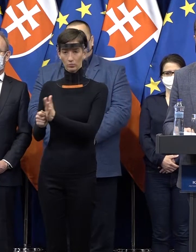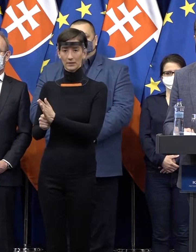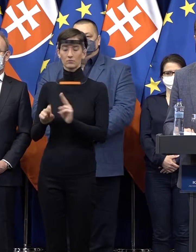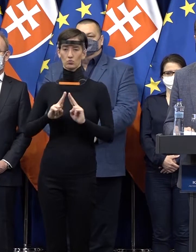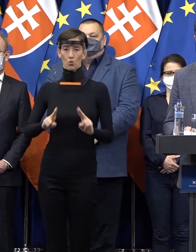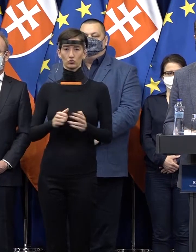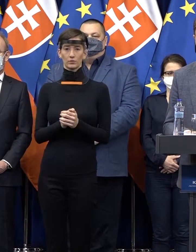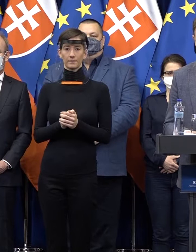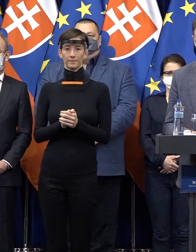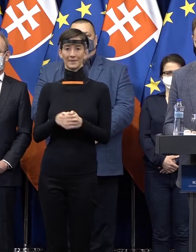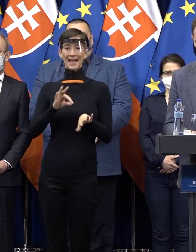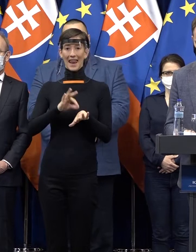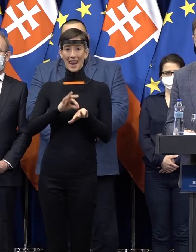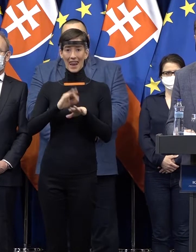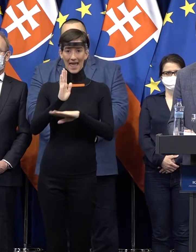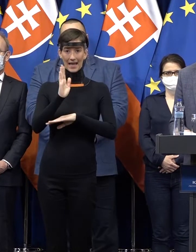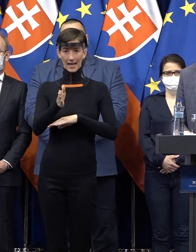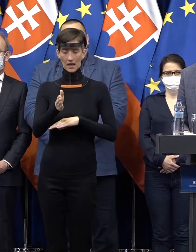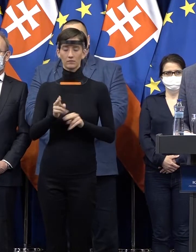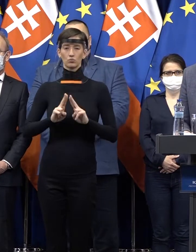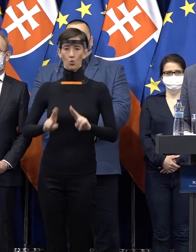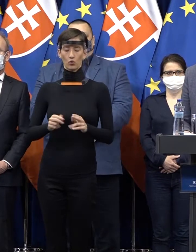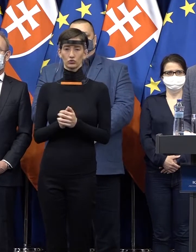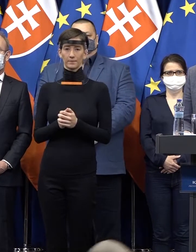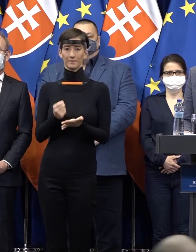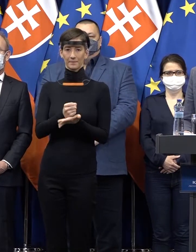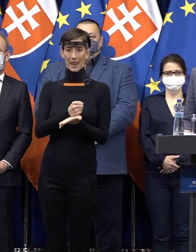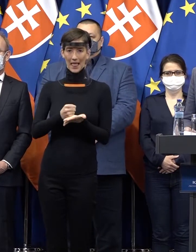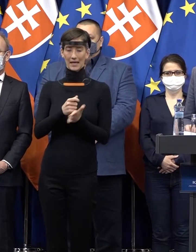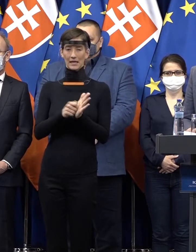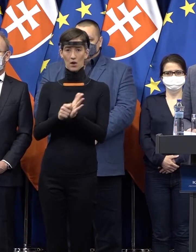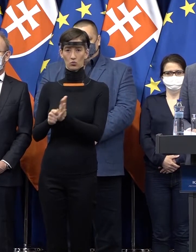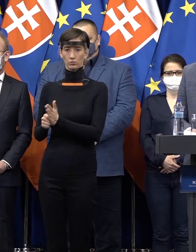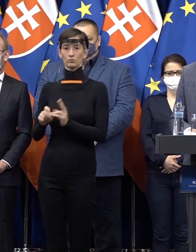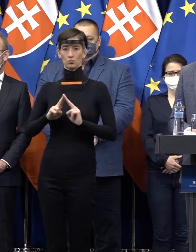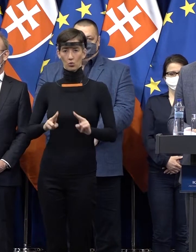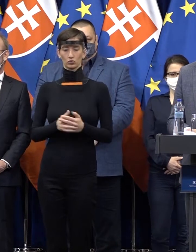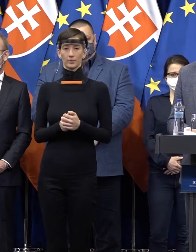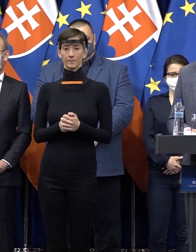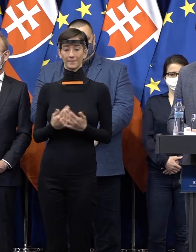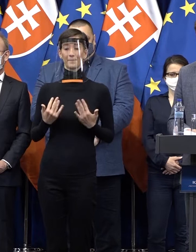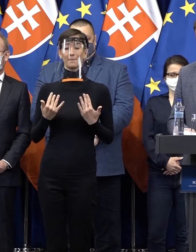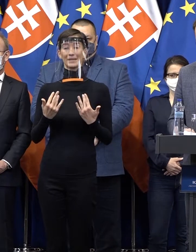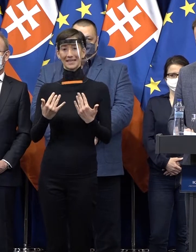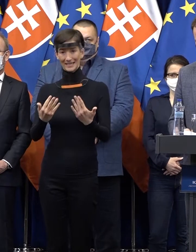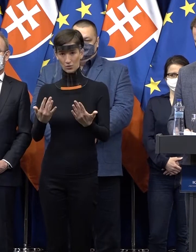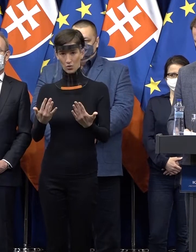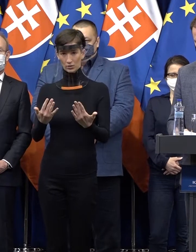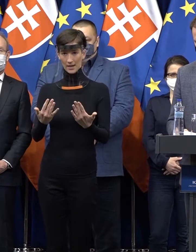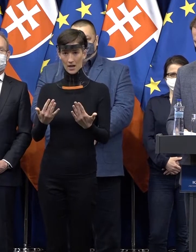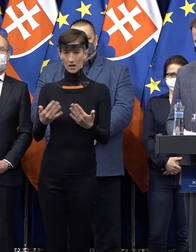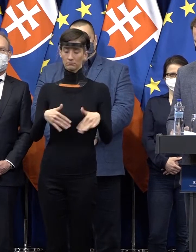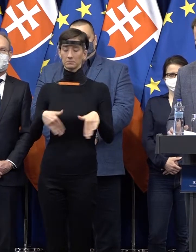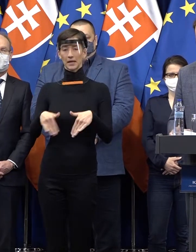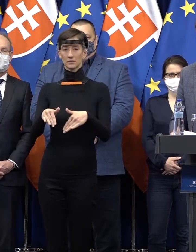návštevy lekára, s výnimkou pobytu v prírode v rámci okresu a s inými výnimkami